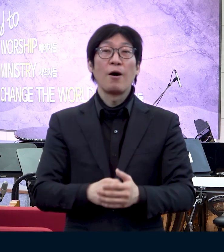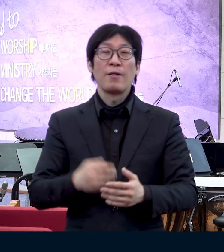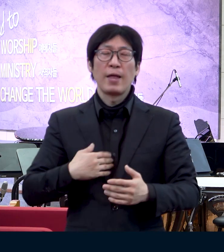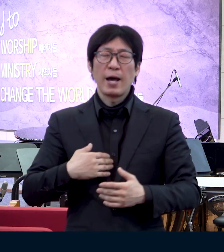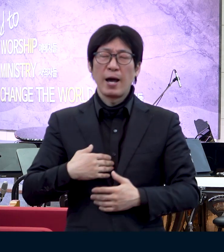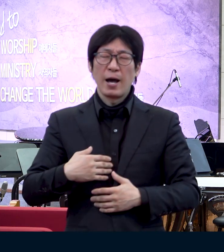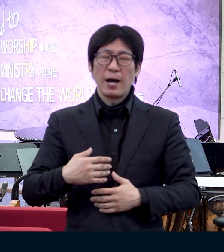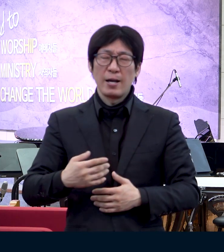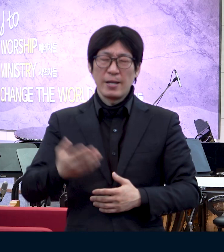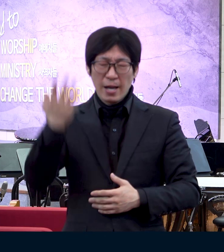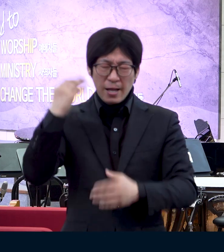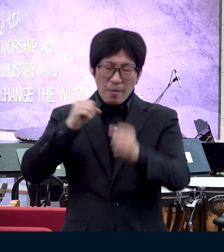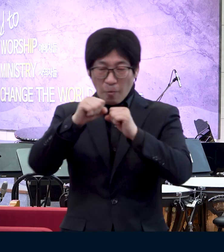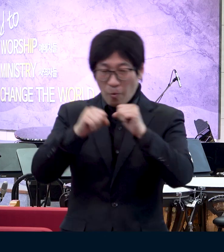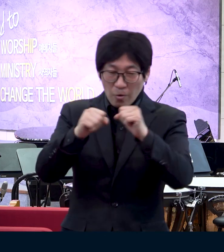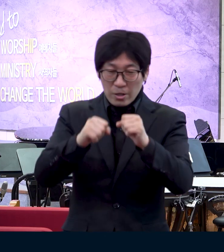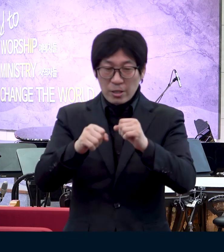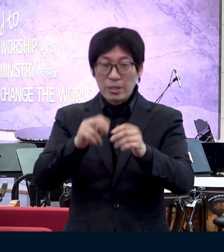바로 복싱 클럽을 갑니다.